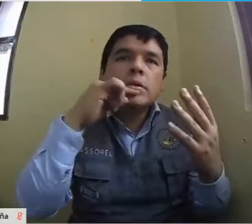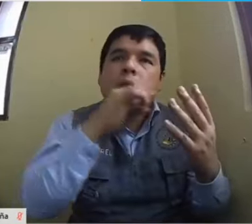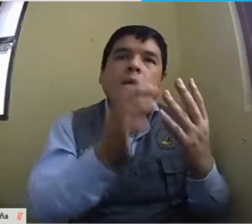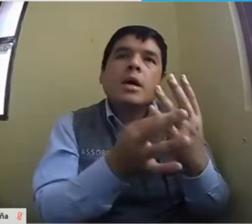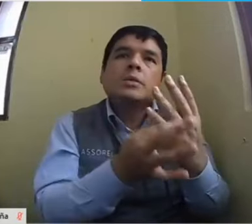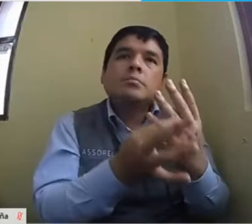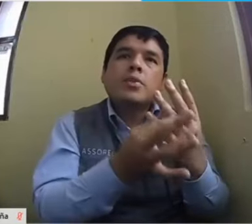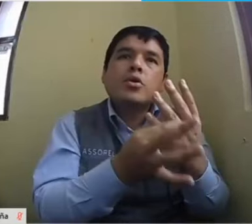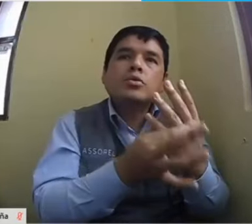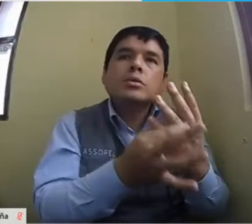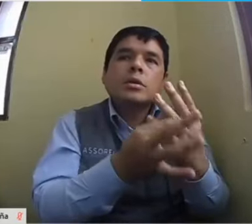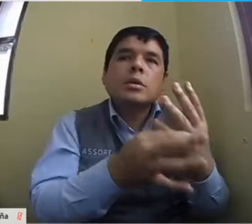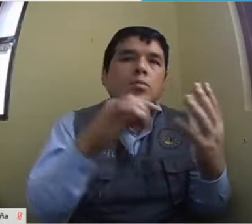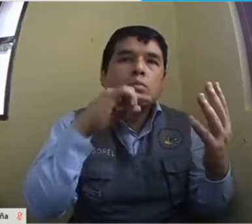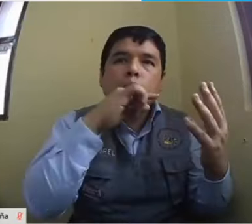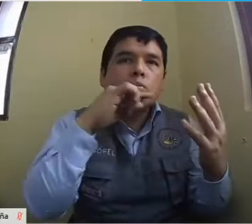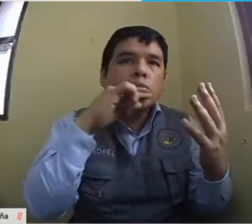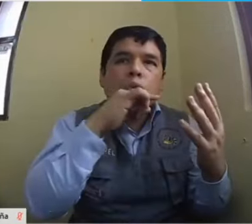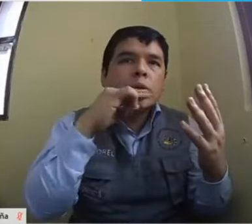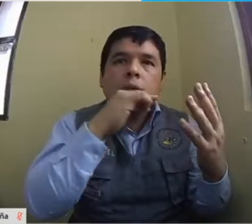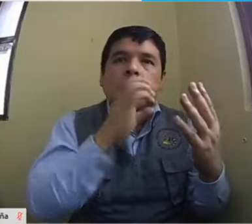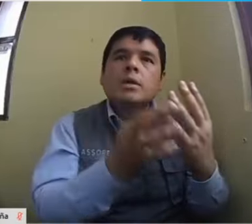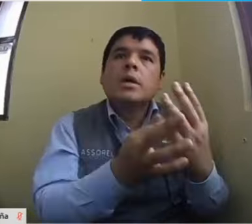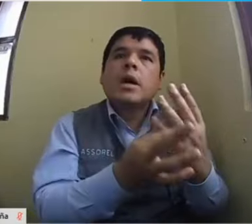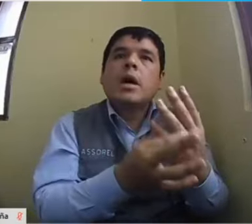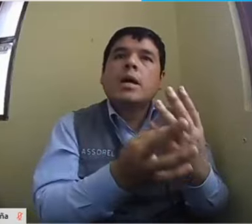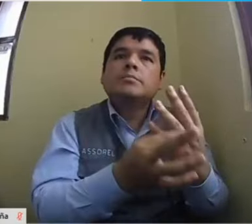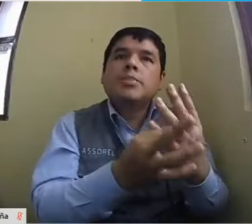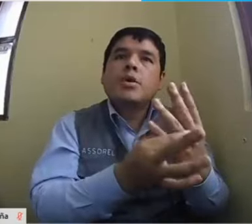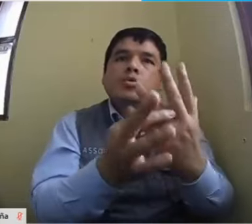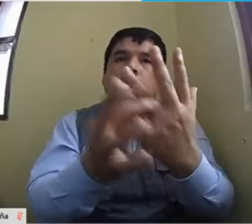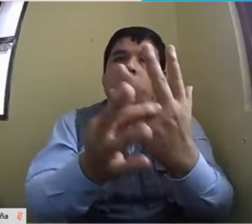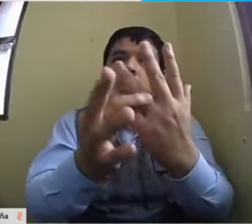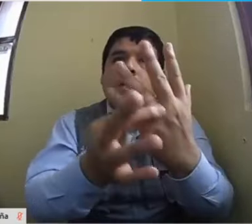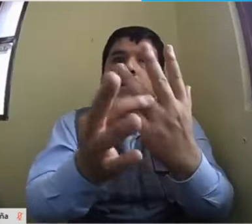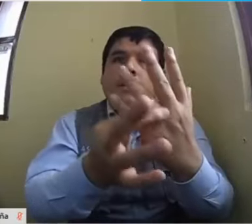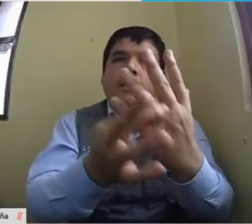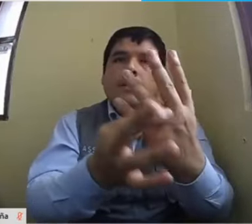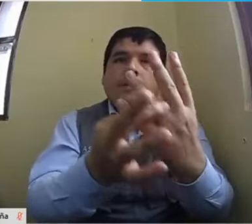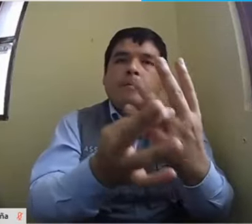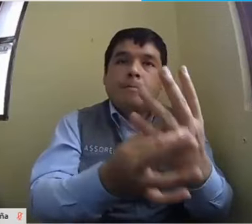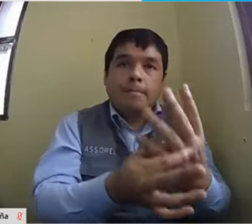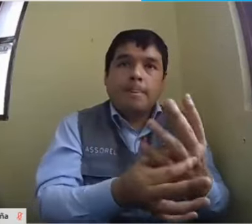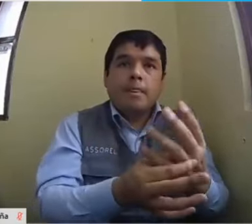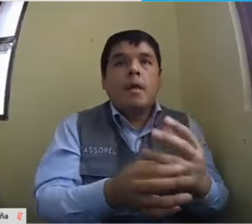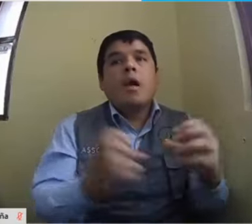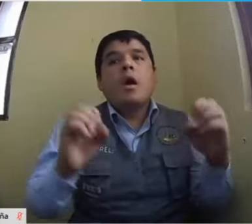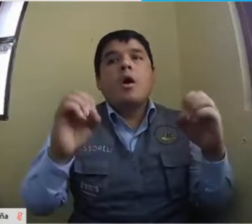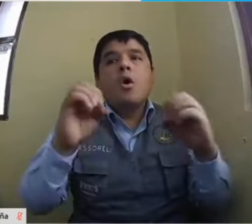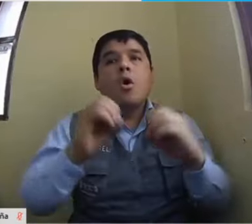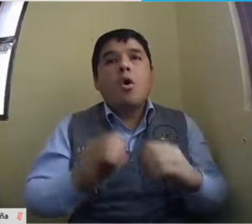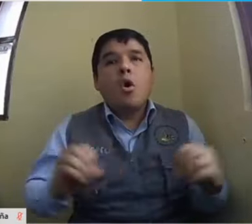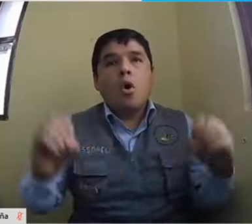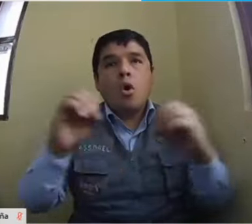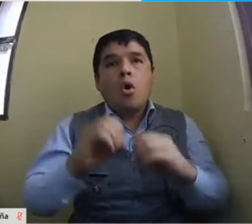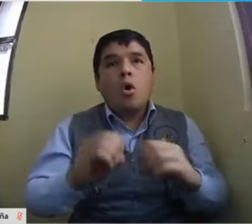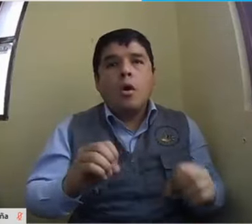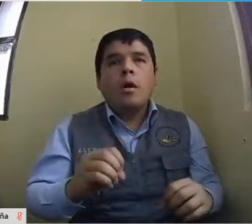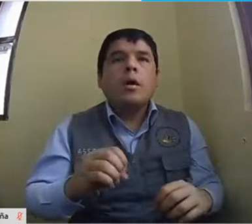sacándoselo, esposa, mujer y poniéndose el aro, ¿no? O también